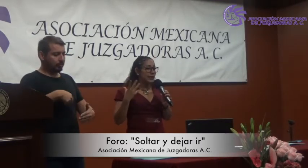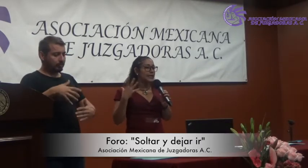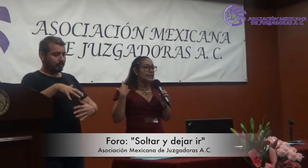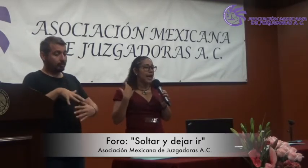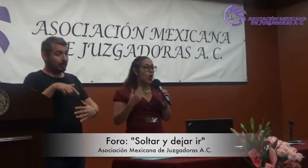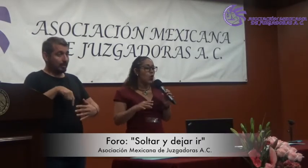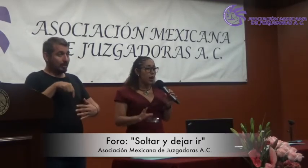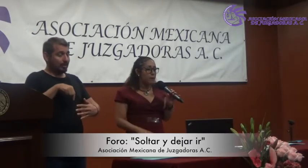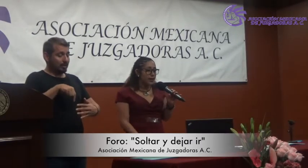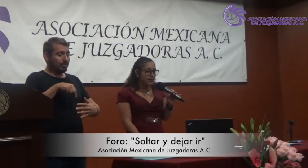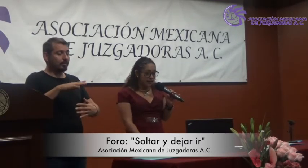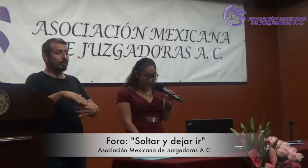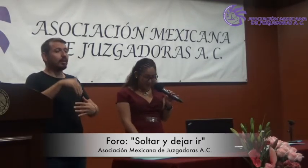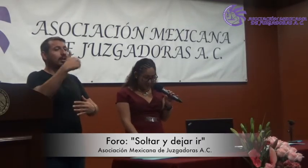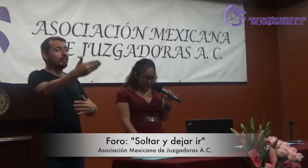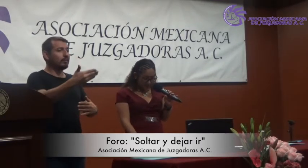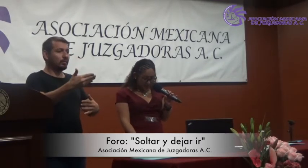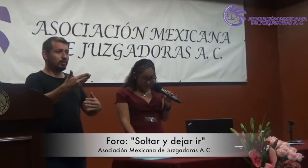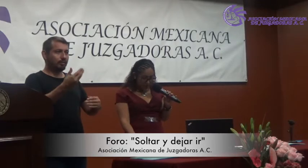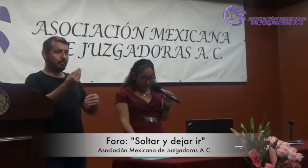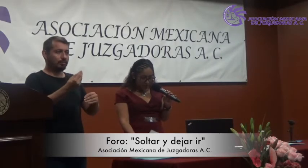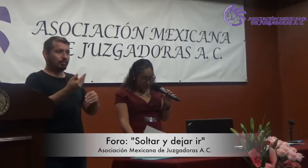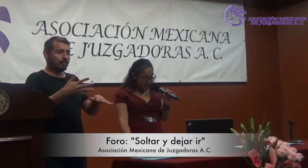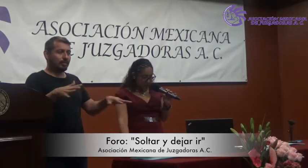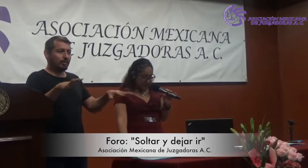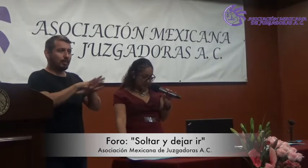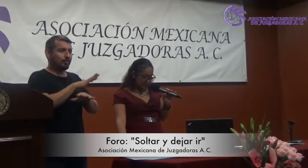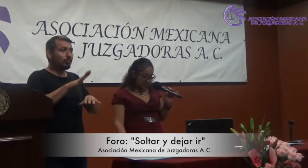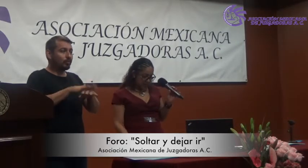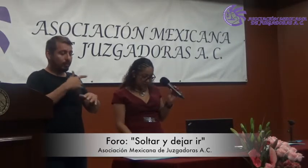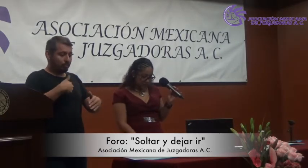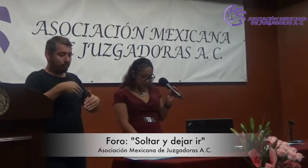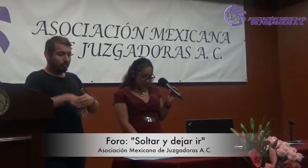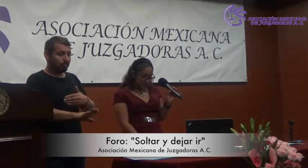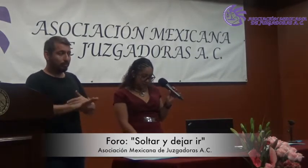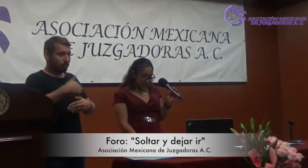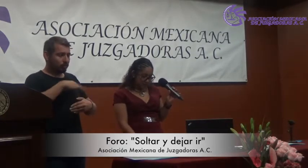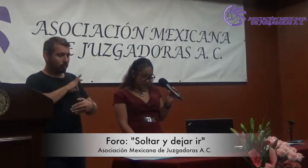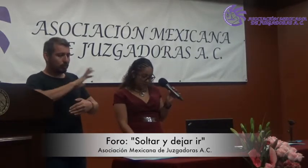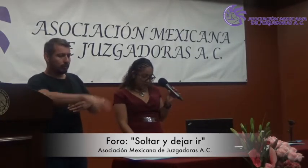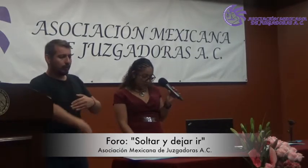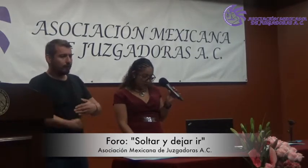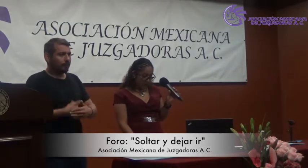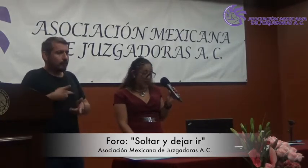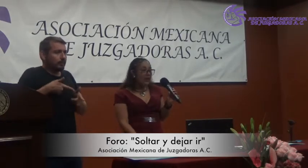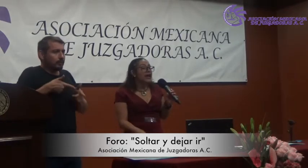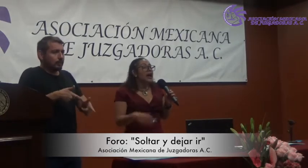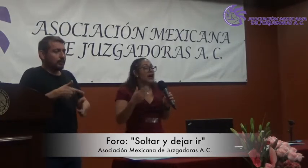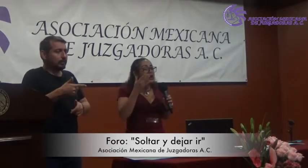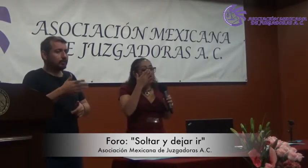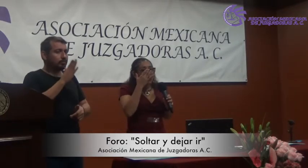que representa una pérdida desde el primer momento del nacimiento.